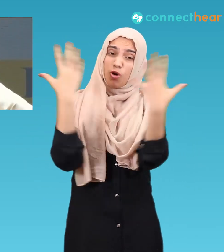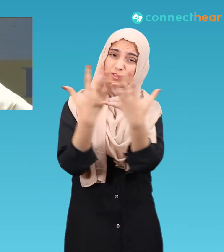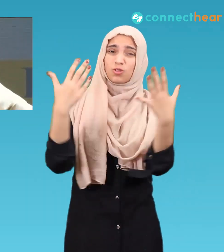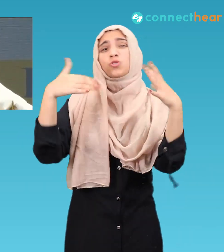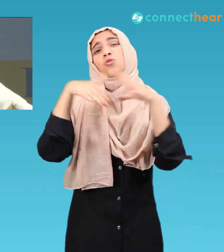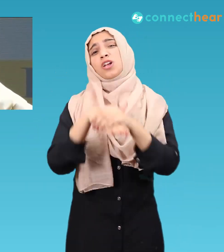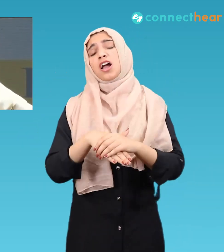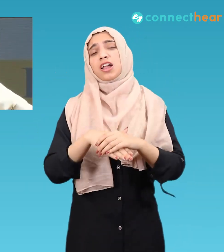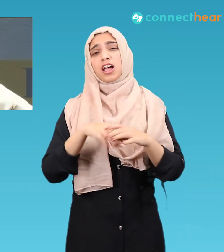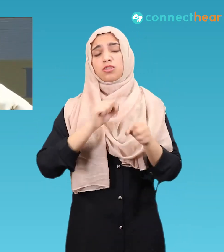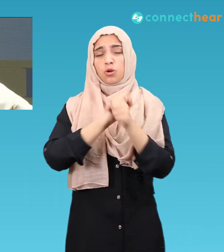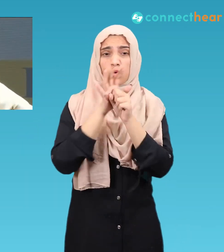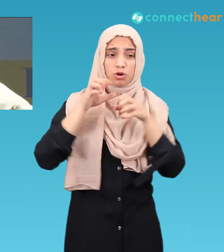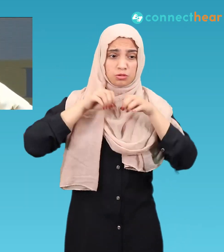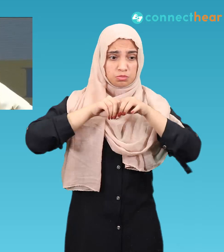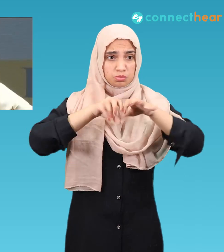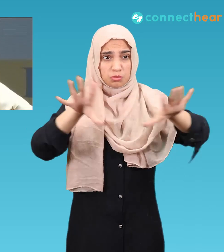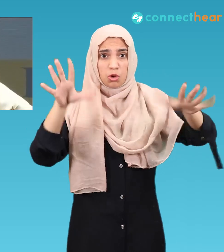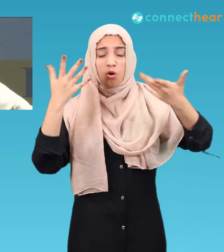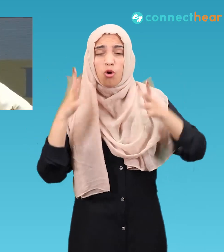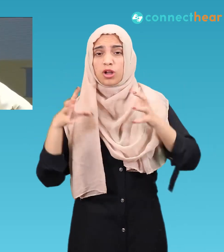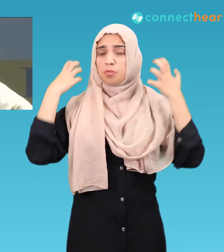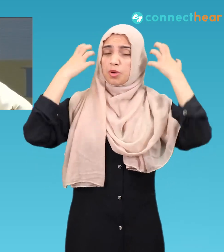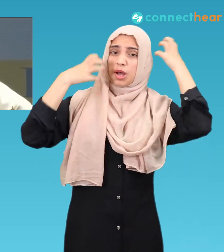اندر ان کی